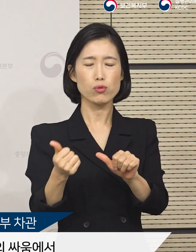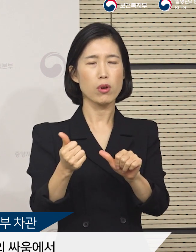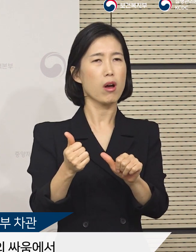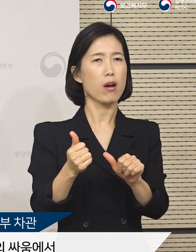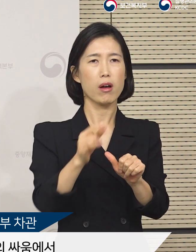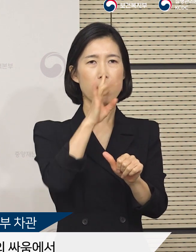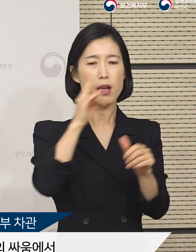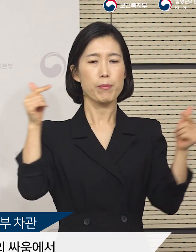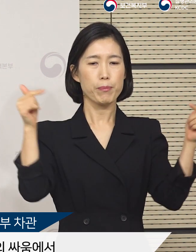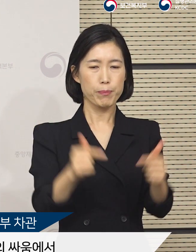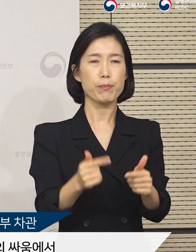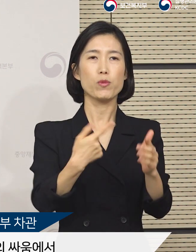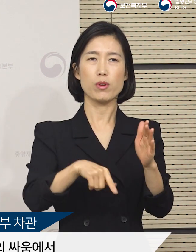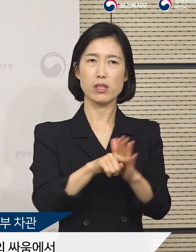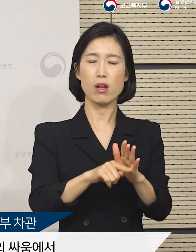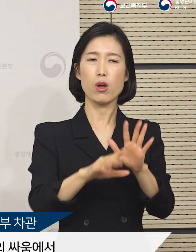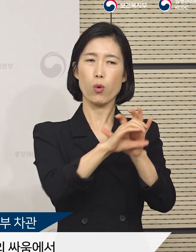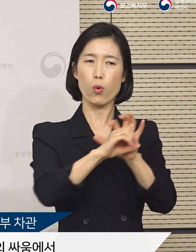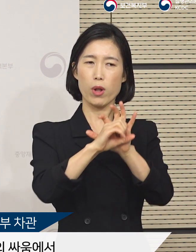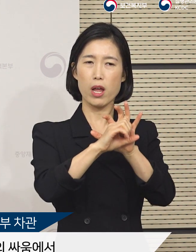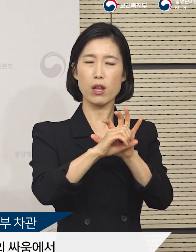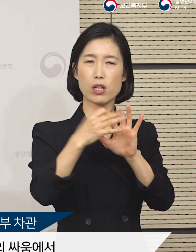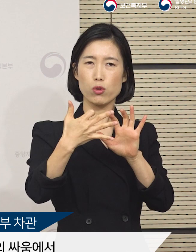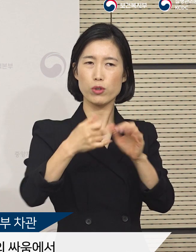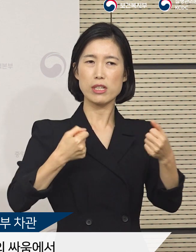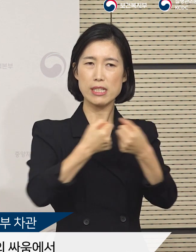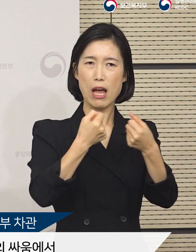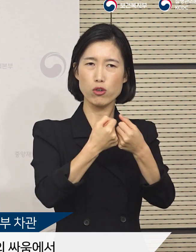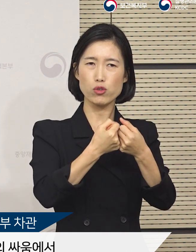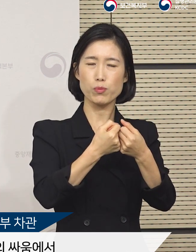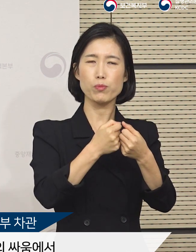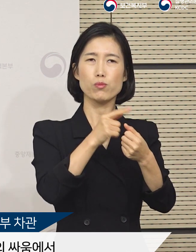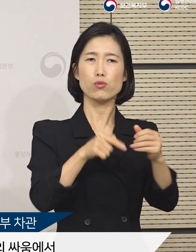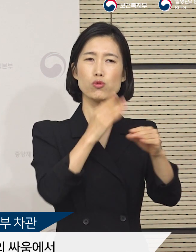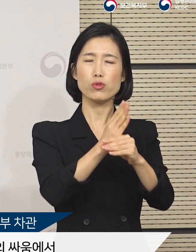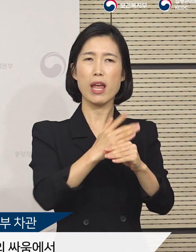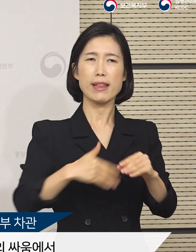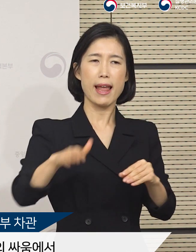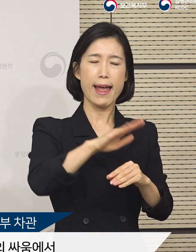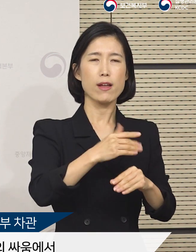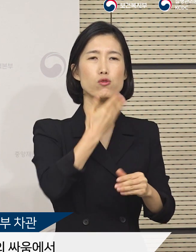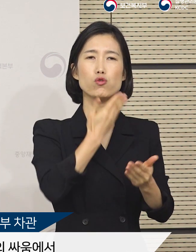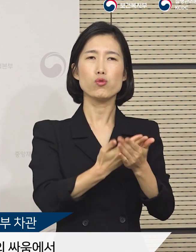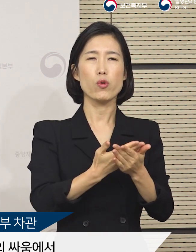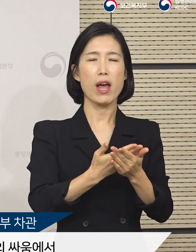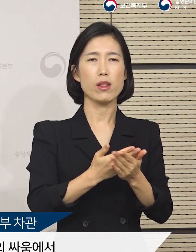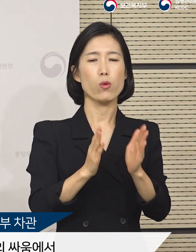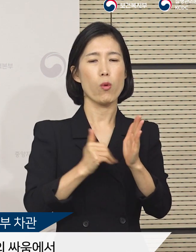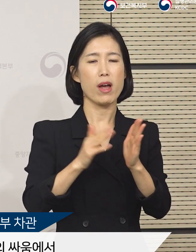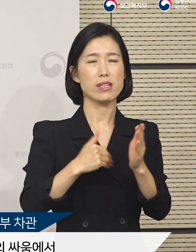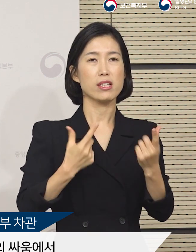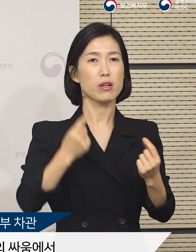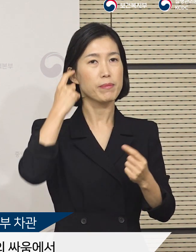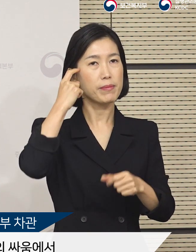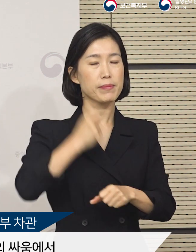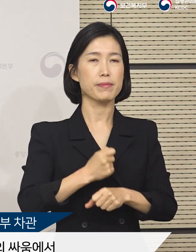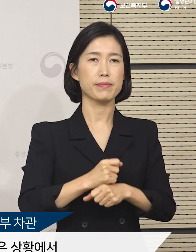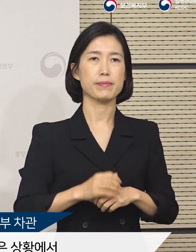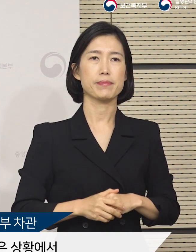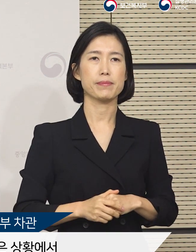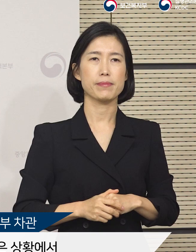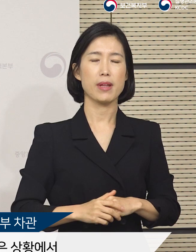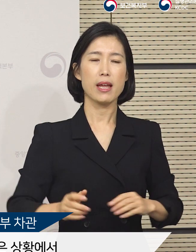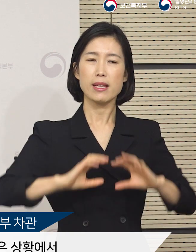최소화하는 것이 코로나19와의 싸움에서 우리 모두의 중요한 숙제입니다.